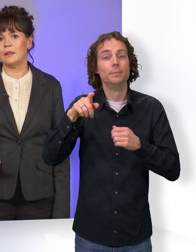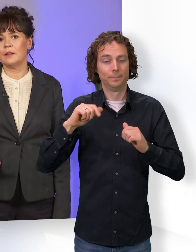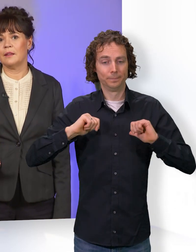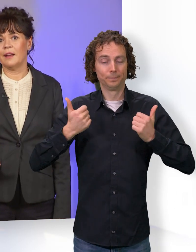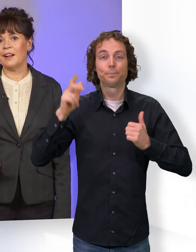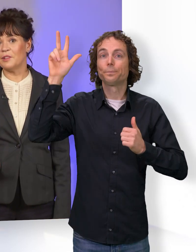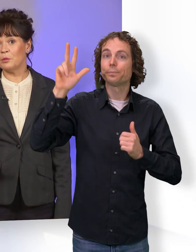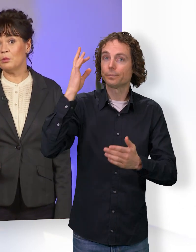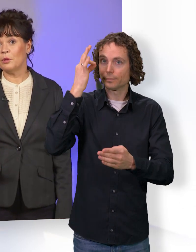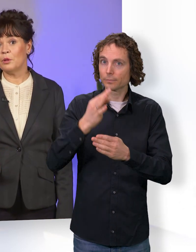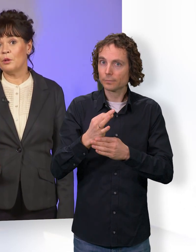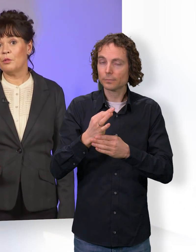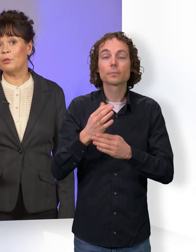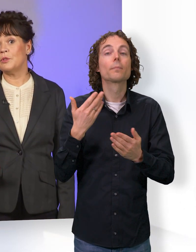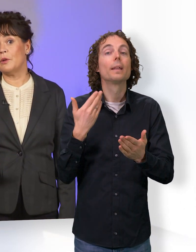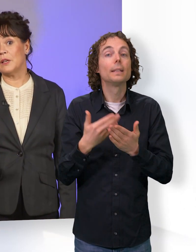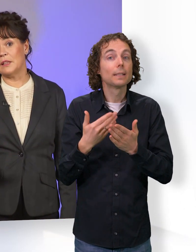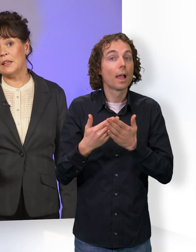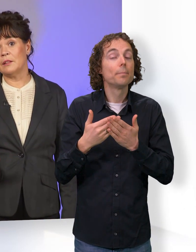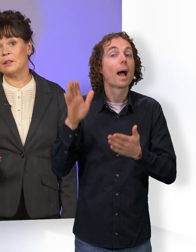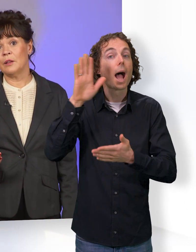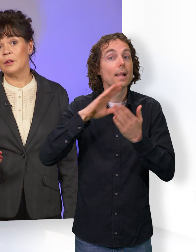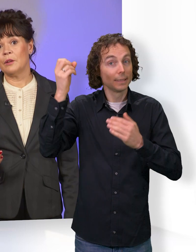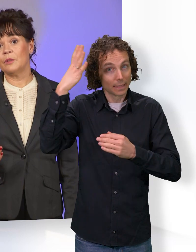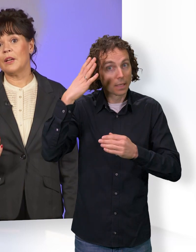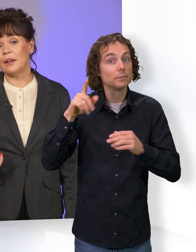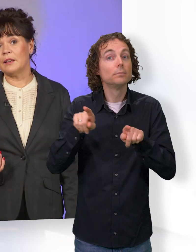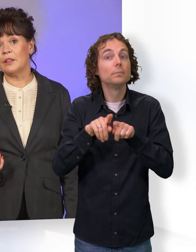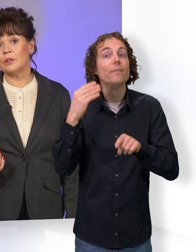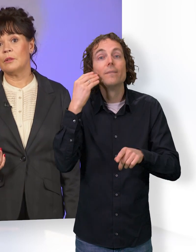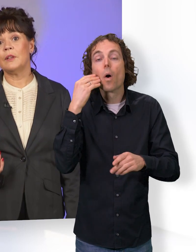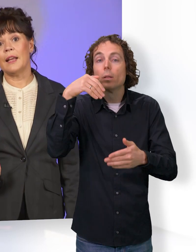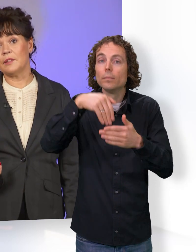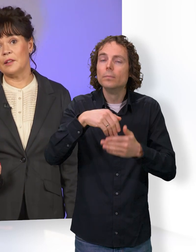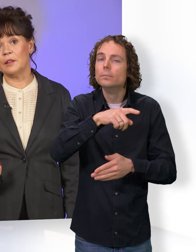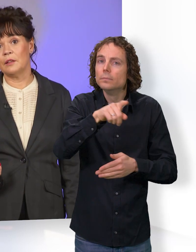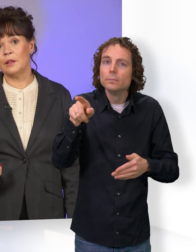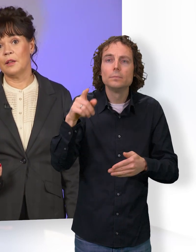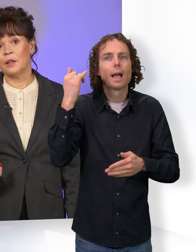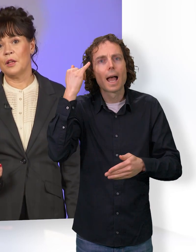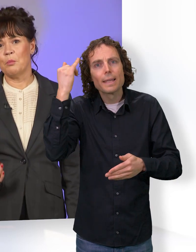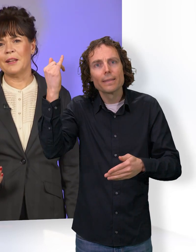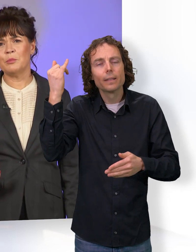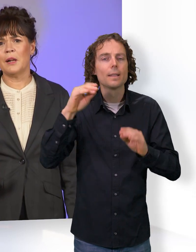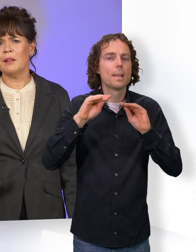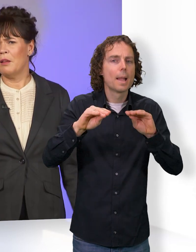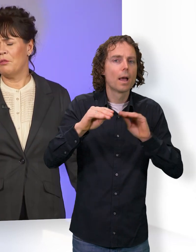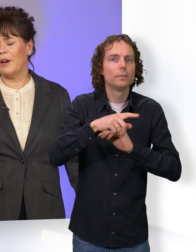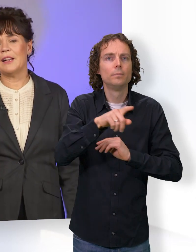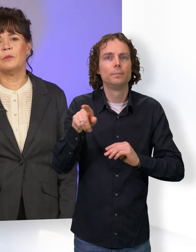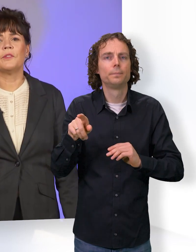hat. Also wohnt er auch in ihnen und erinnert und lehrt sie.